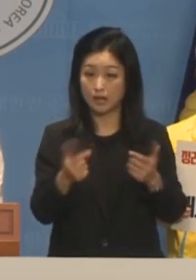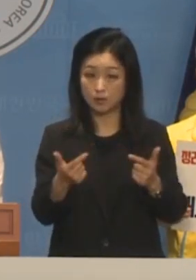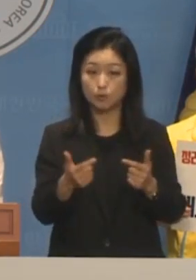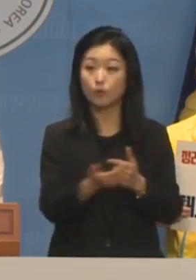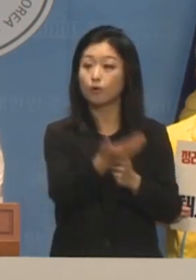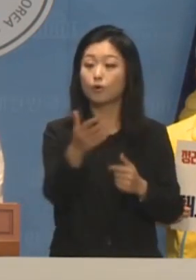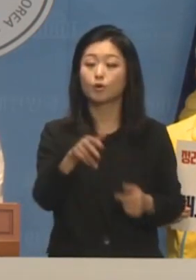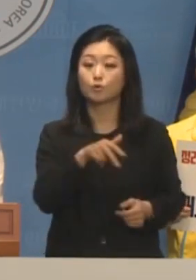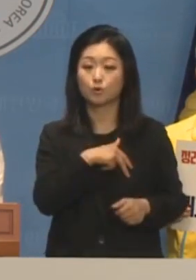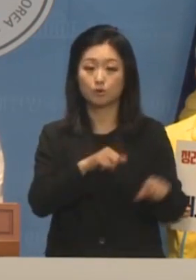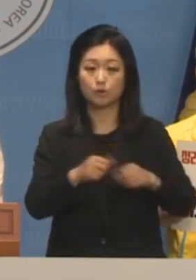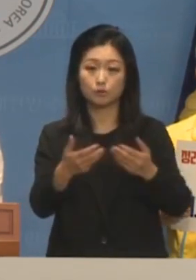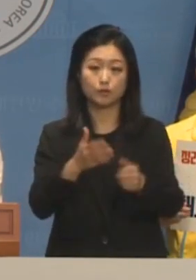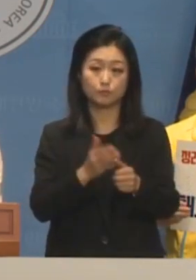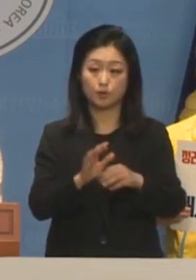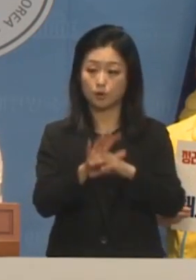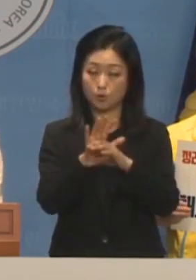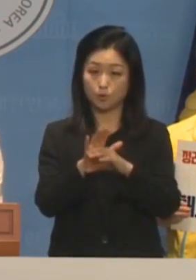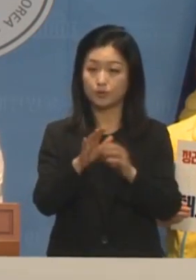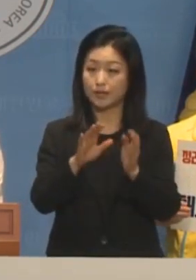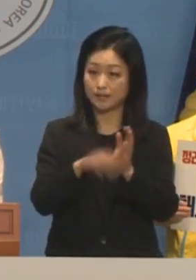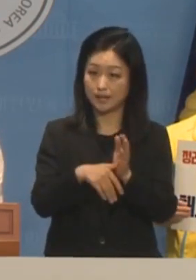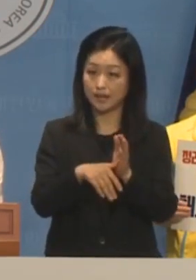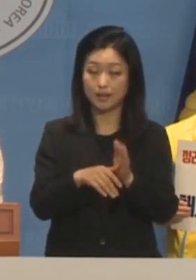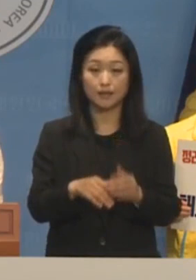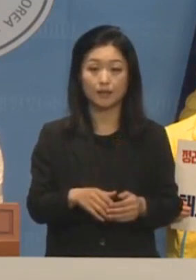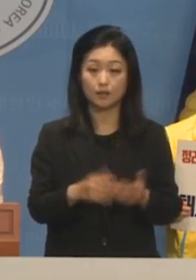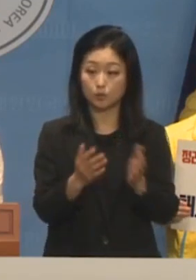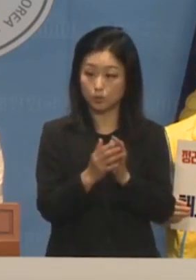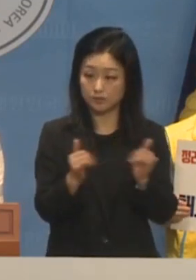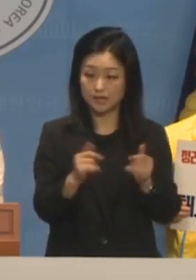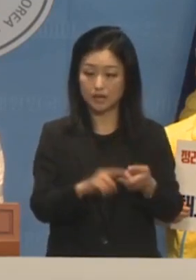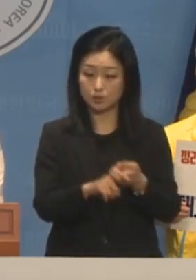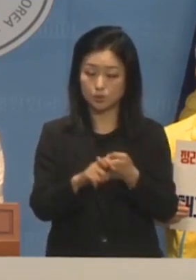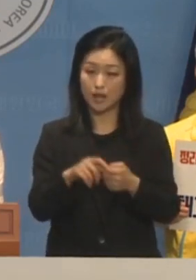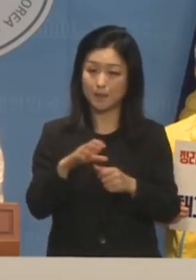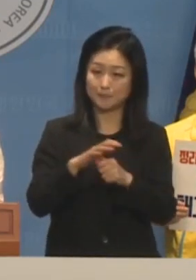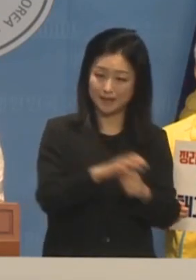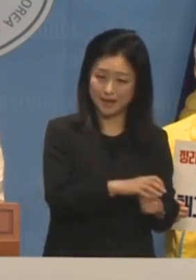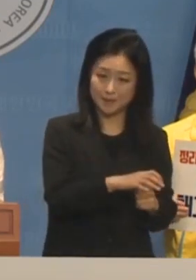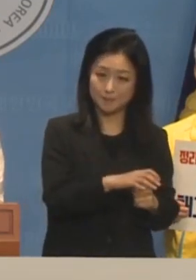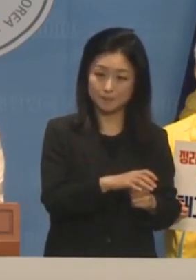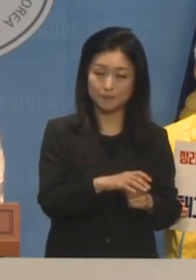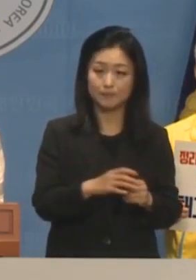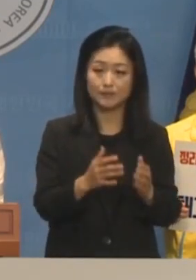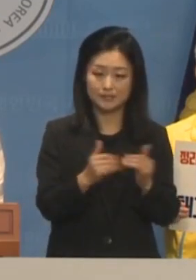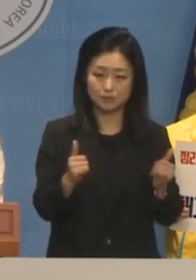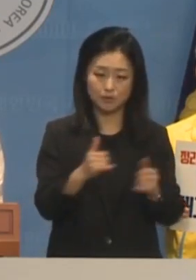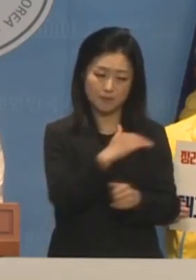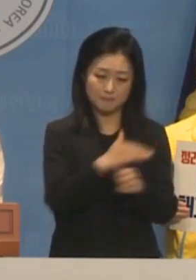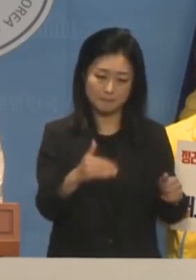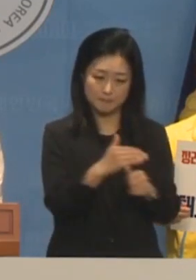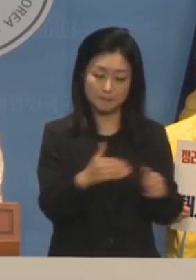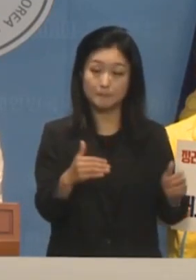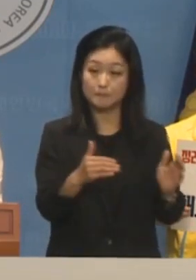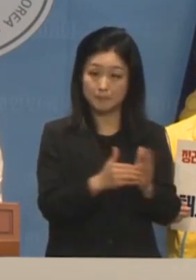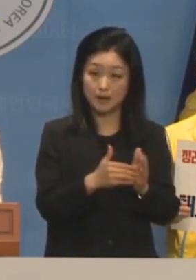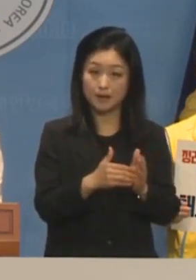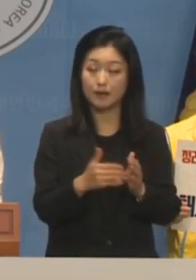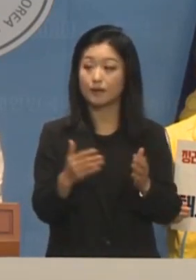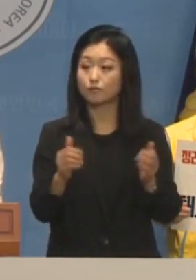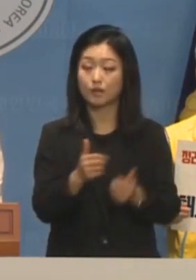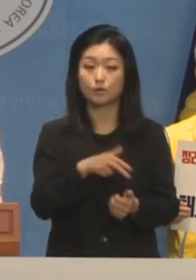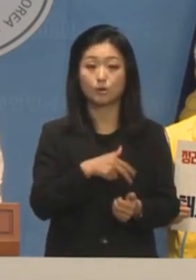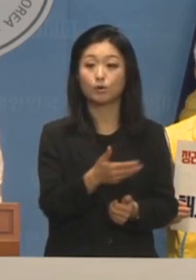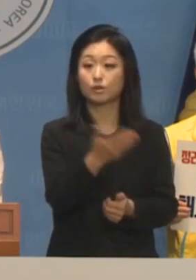합니다. 코로나라는 재난 시기를 이용해 노동조합을 탄압하고 정리해고했던 것에 대해서 정치가 책임을 져야